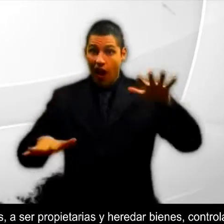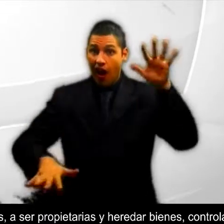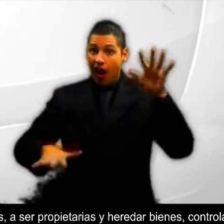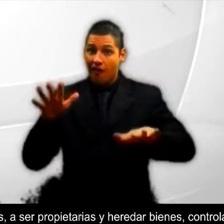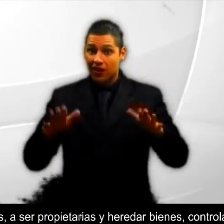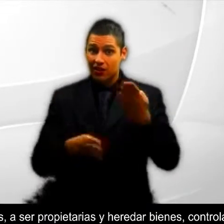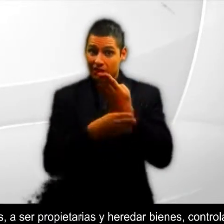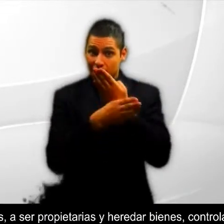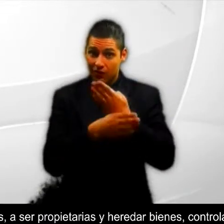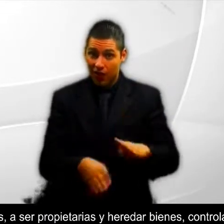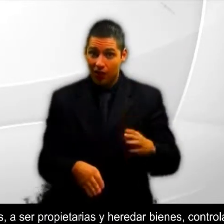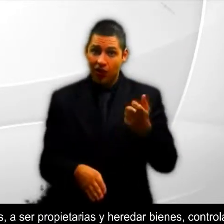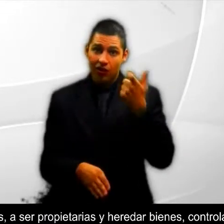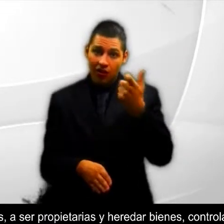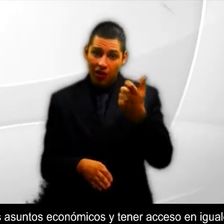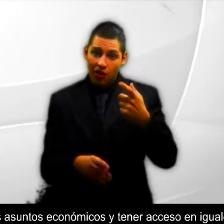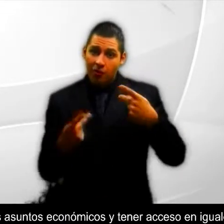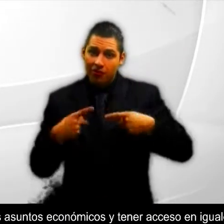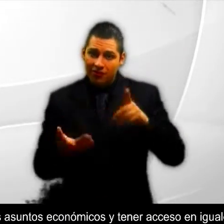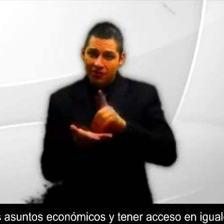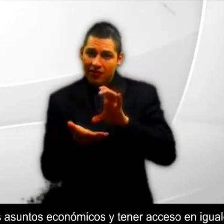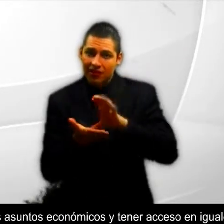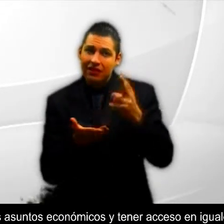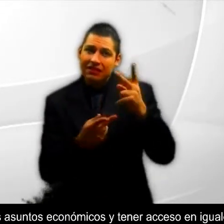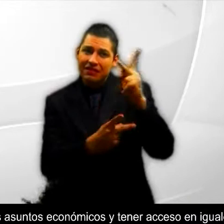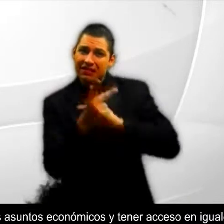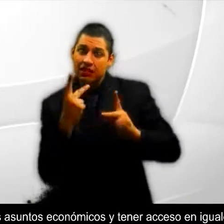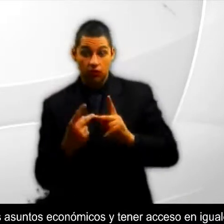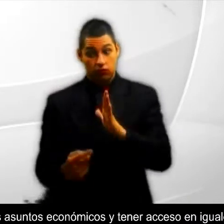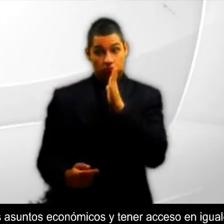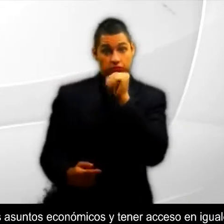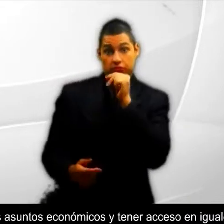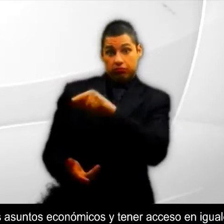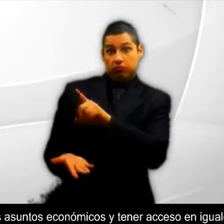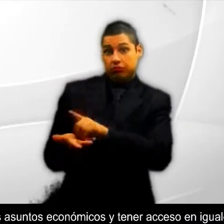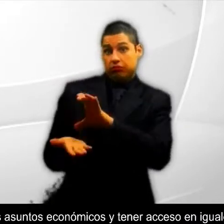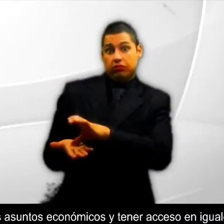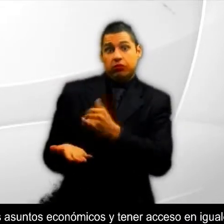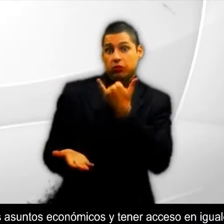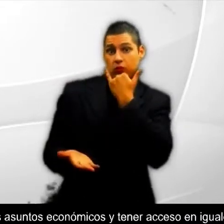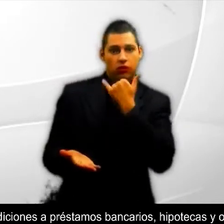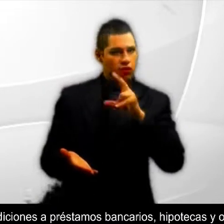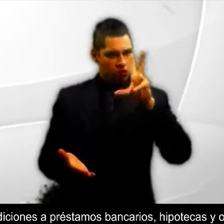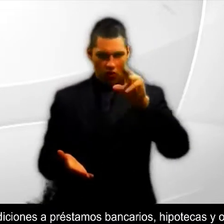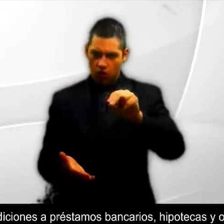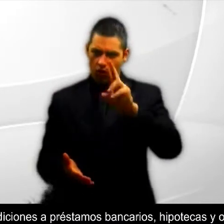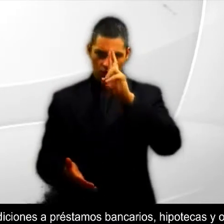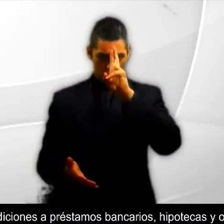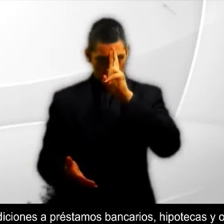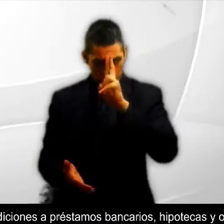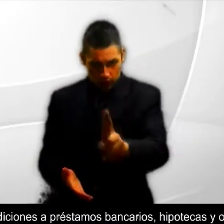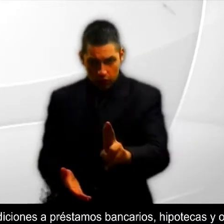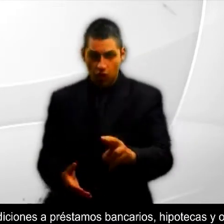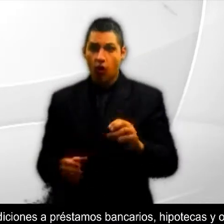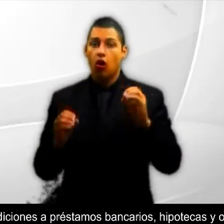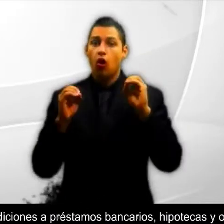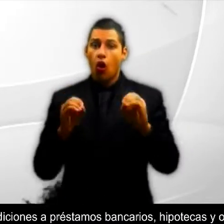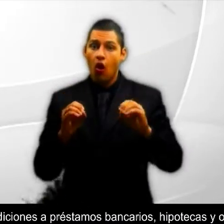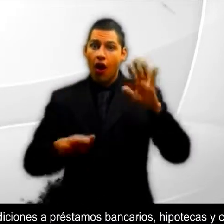y heredar bienes, controlar sus propios asuntos económicos y tener acceso en igualdad de condiciones a préstamos bancarios, hipotecas